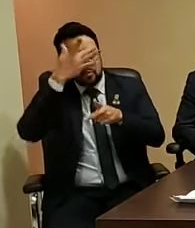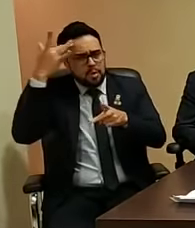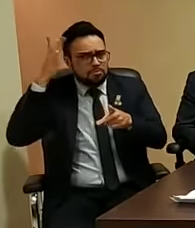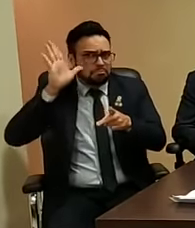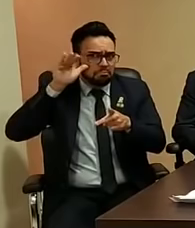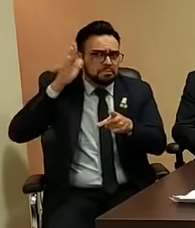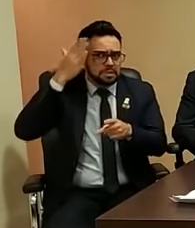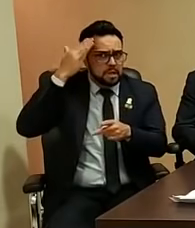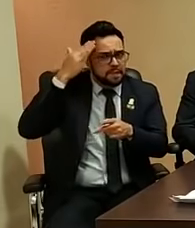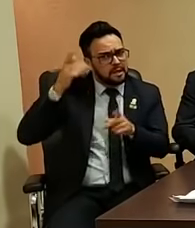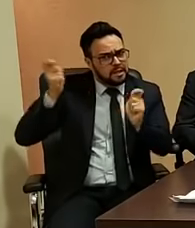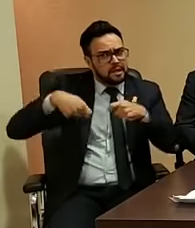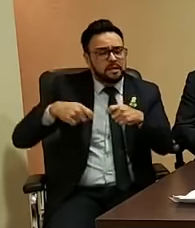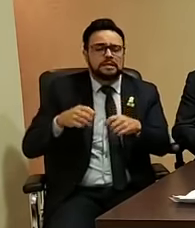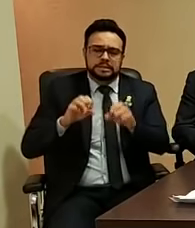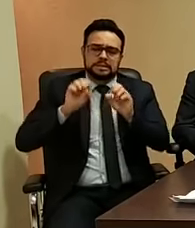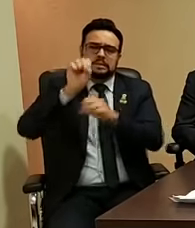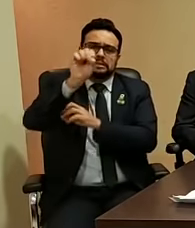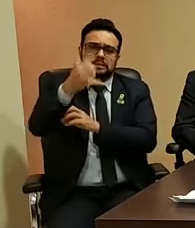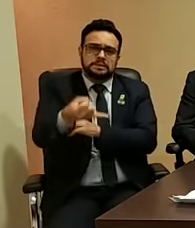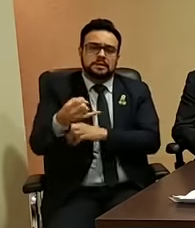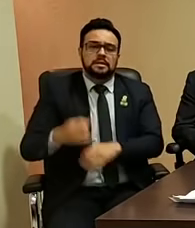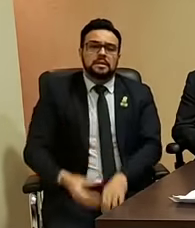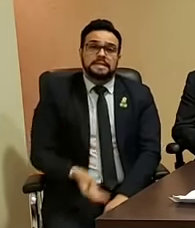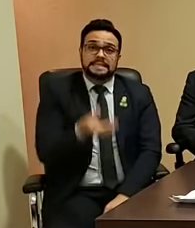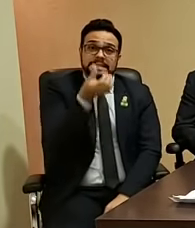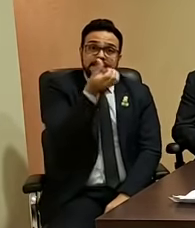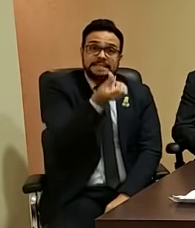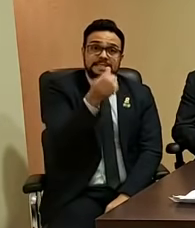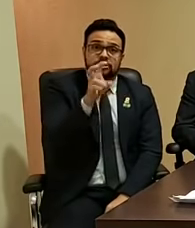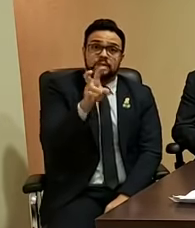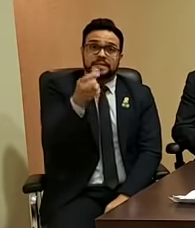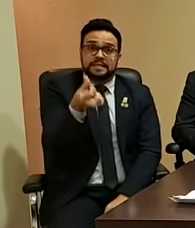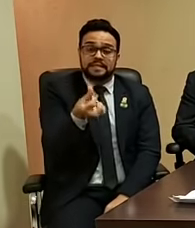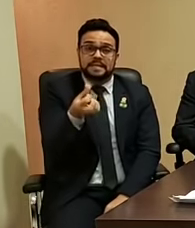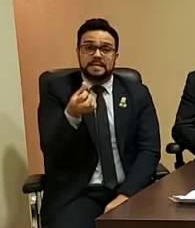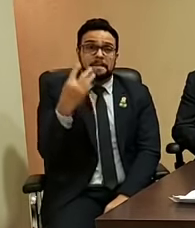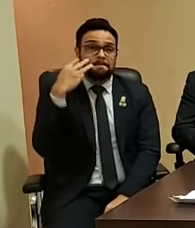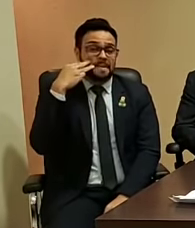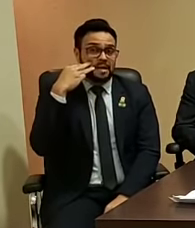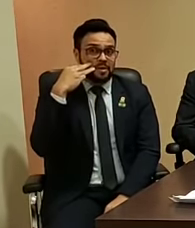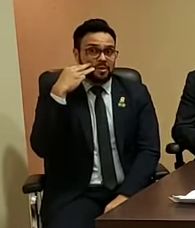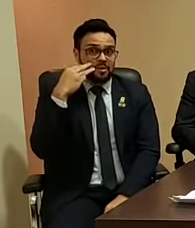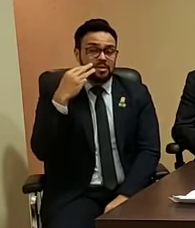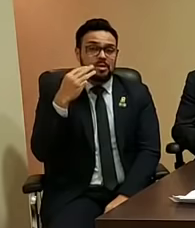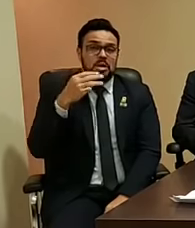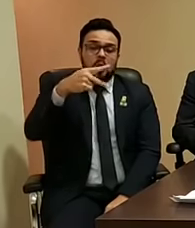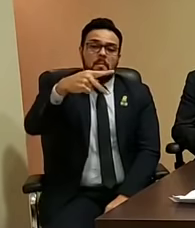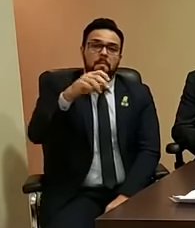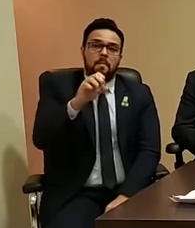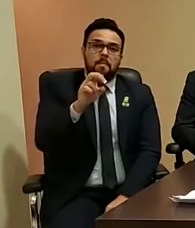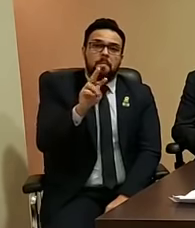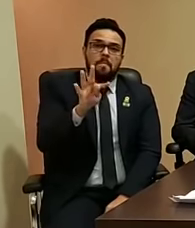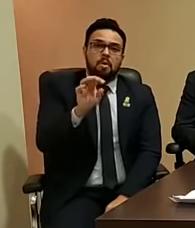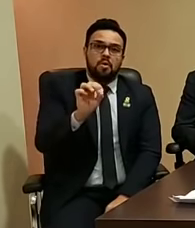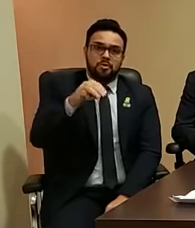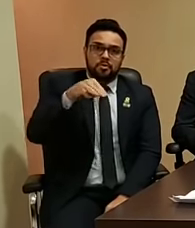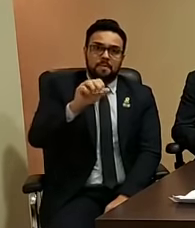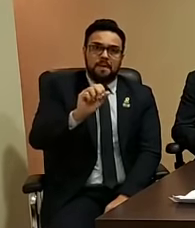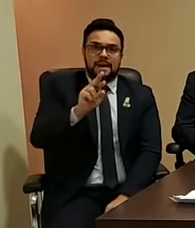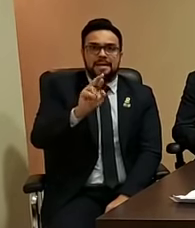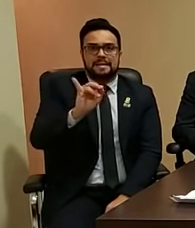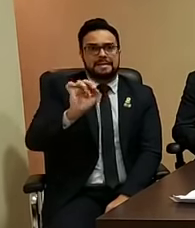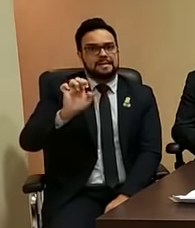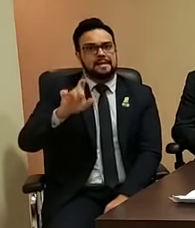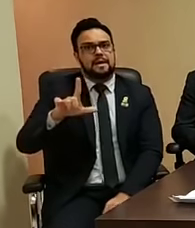Com certeza. Foi emprestado 656 milhões de dólares para o Porto de Mariel. O Porto de Mariel. Uma pergunta, peraí. Para aproveitar o João Heleno